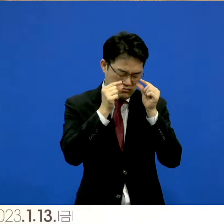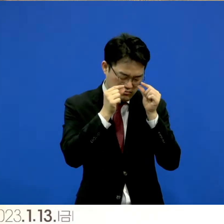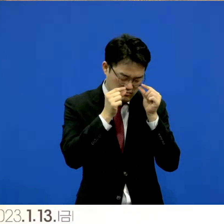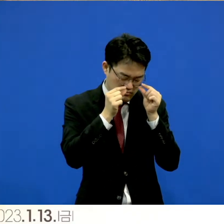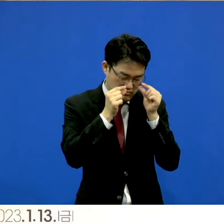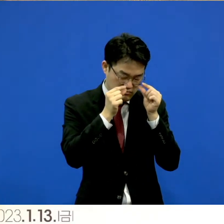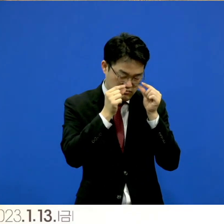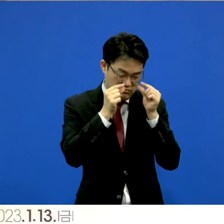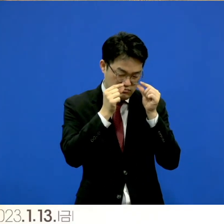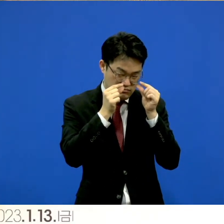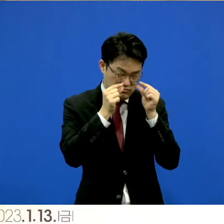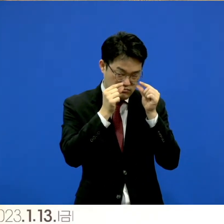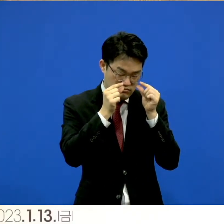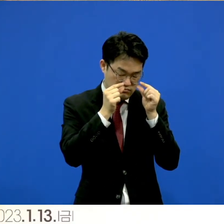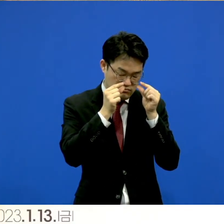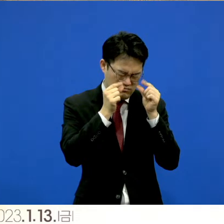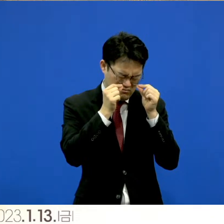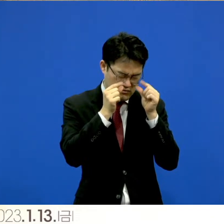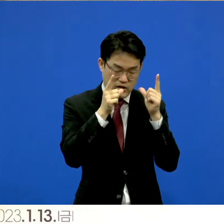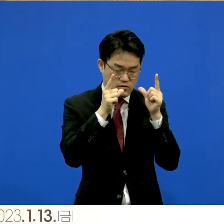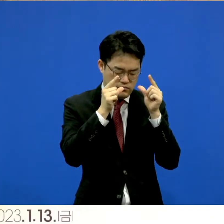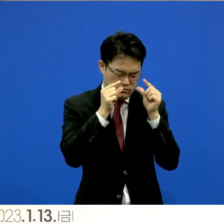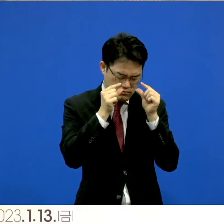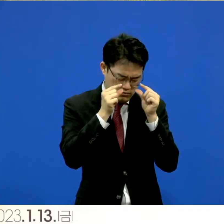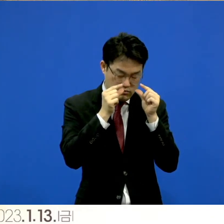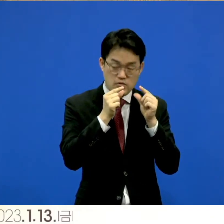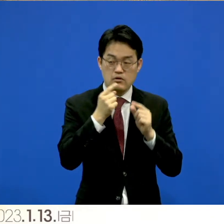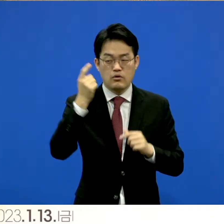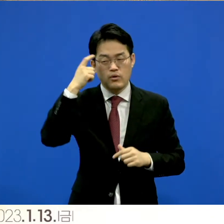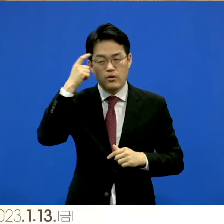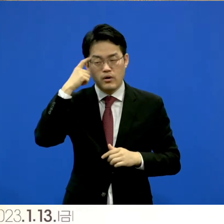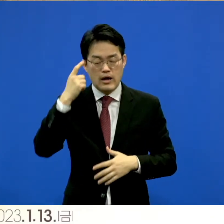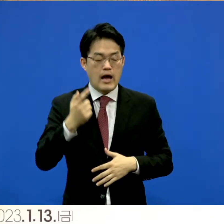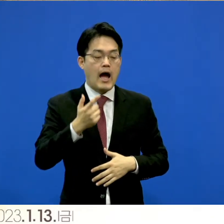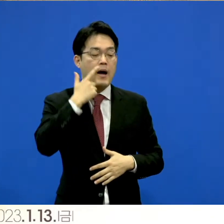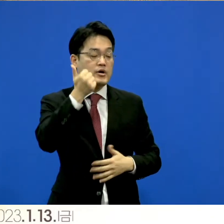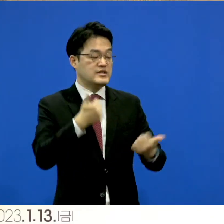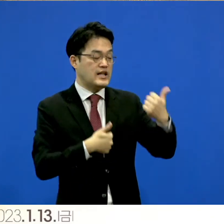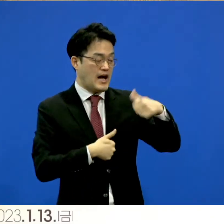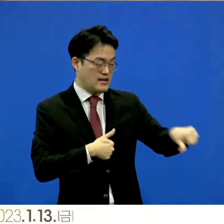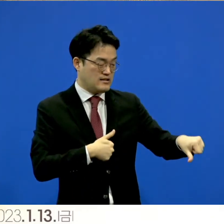무엇을 의미할까요? 아버지의 눈에는 아들의 남다운 모습이 들어오지 않는다는 것.